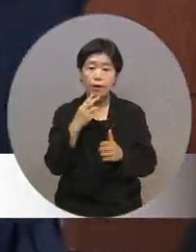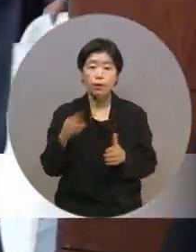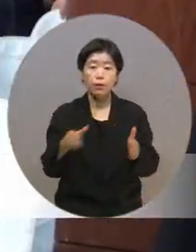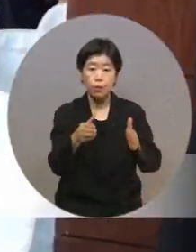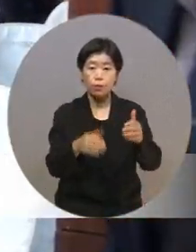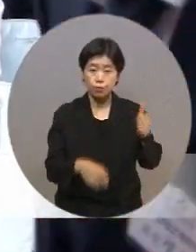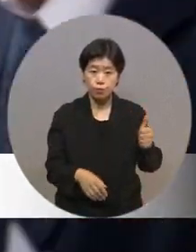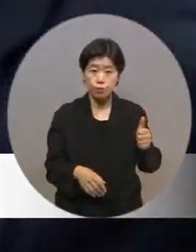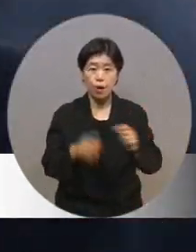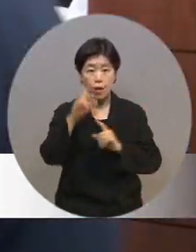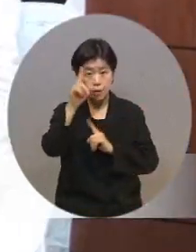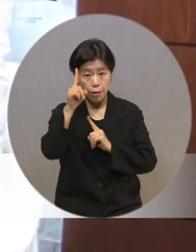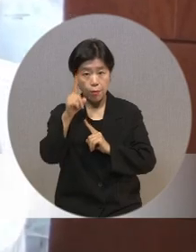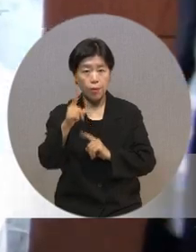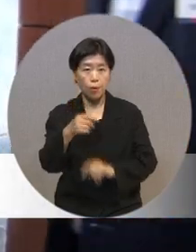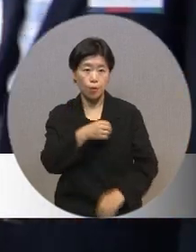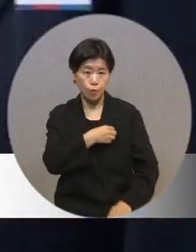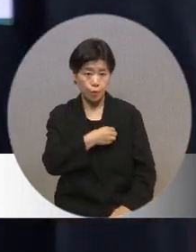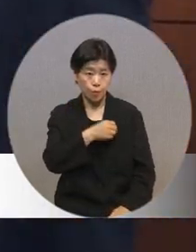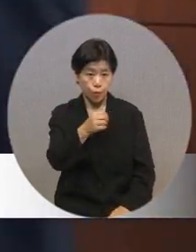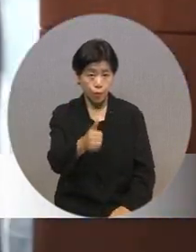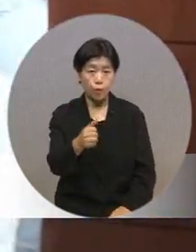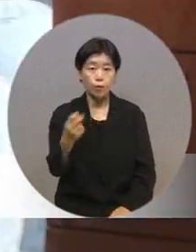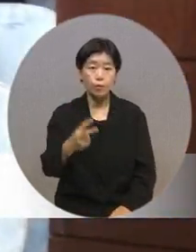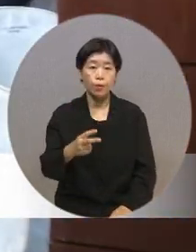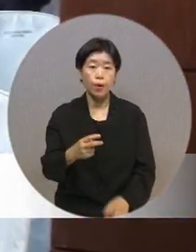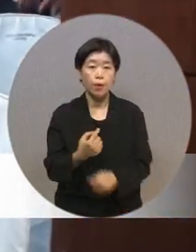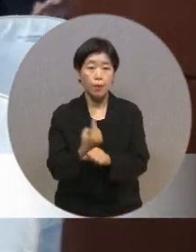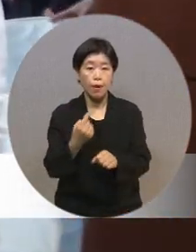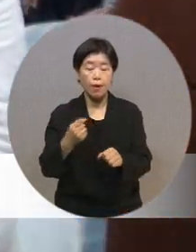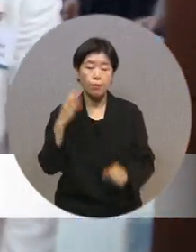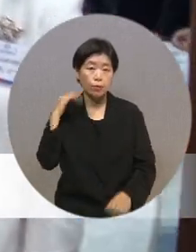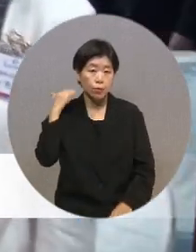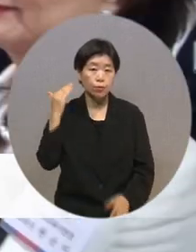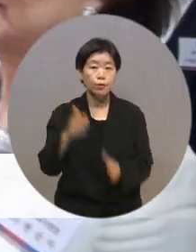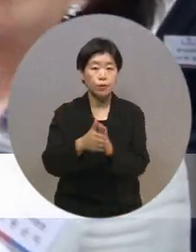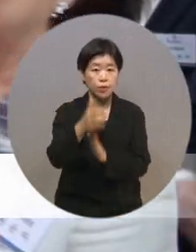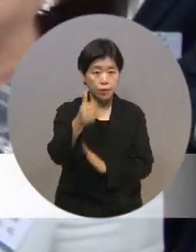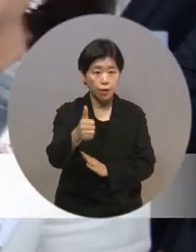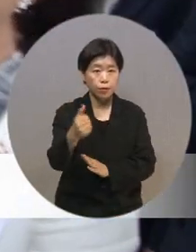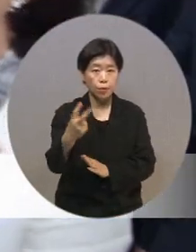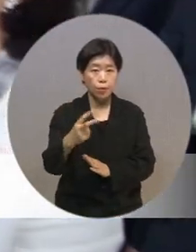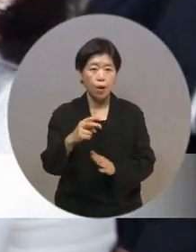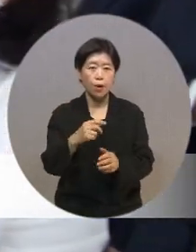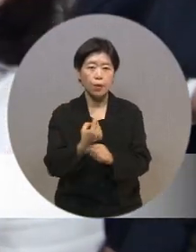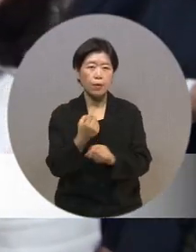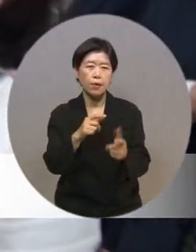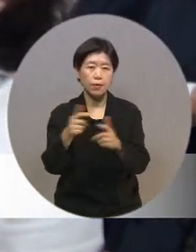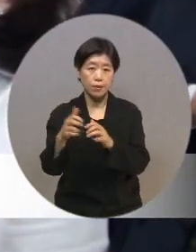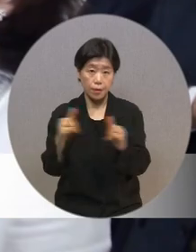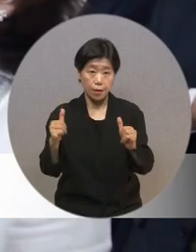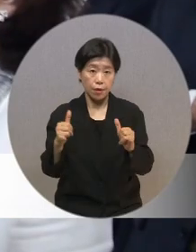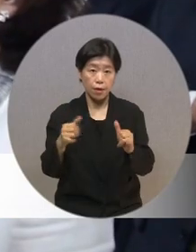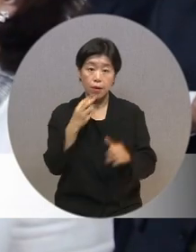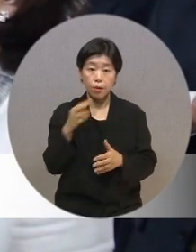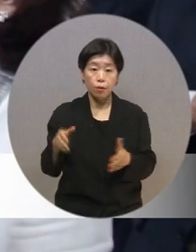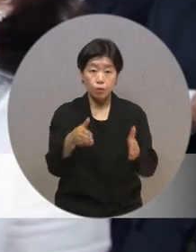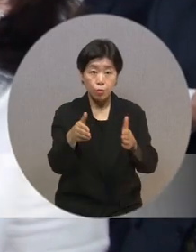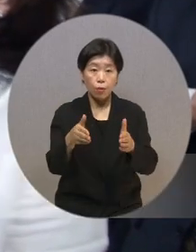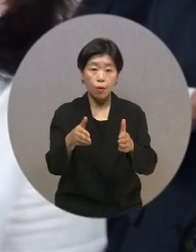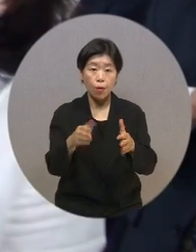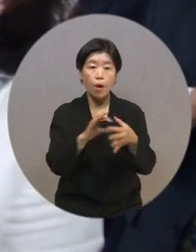이영봉 경기도의회 문화체육관광위원장, 김동근 의정부시장, 정진환 대한장애인체육회장을 비롯해 경기도